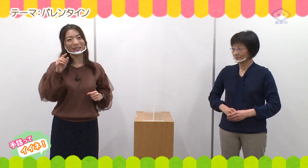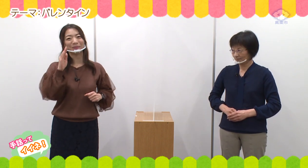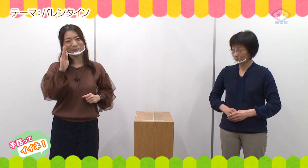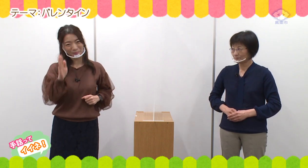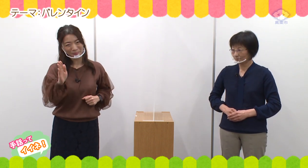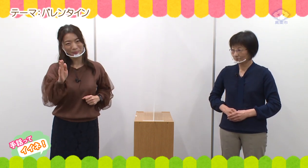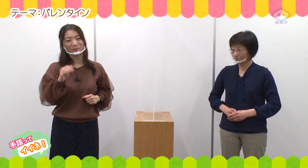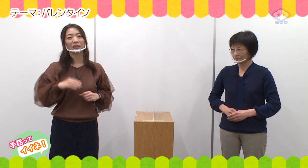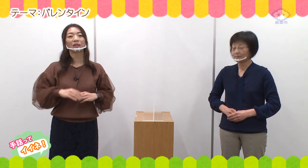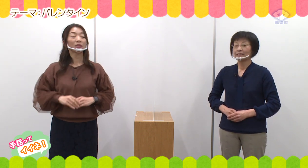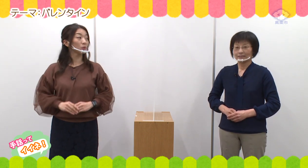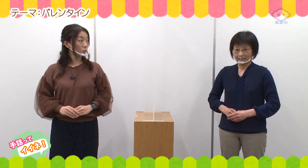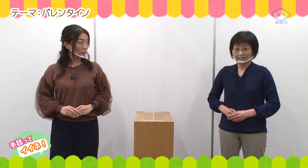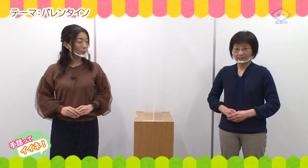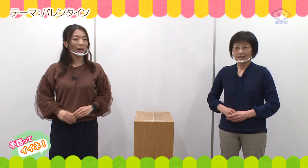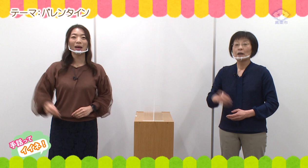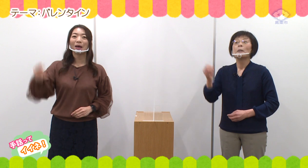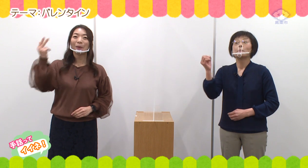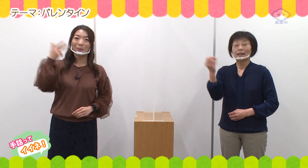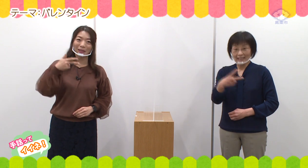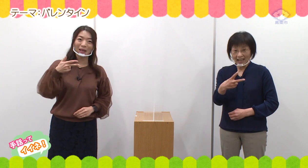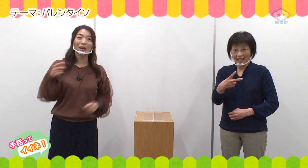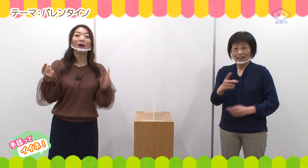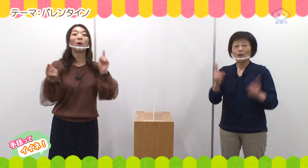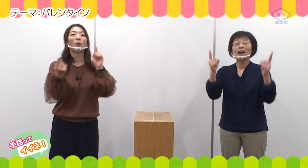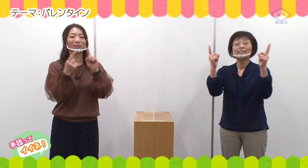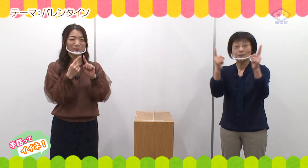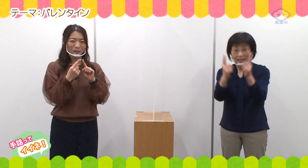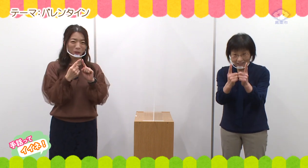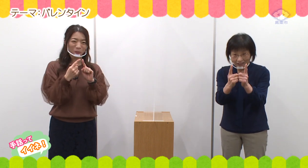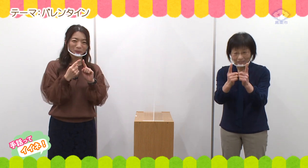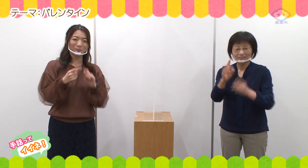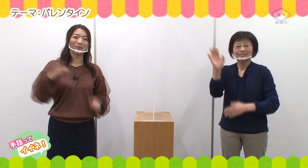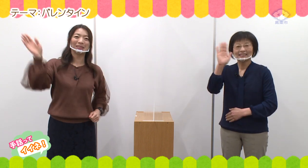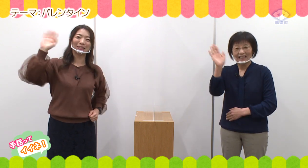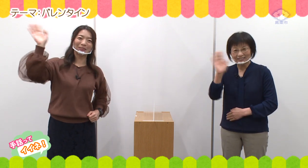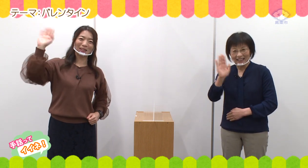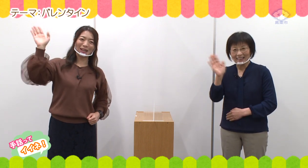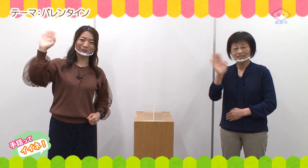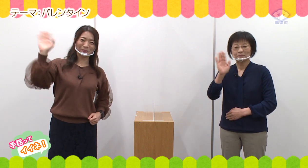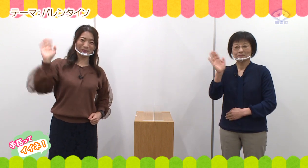。それでは またお会いしましょう。 さようなら。